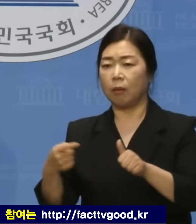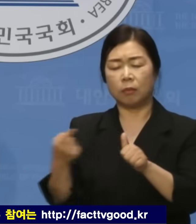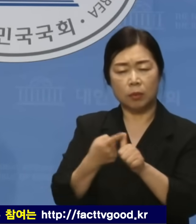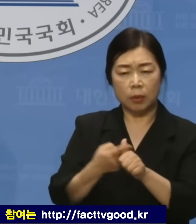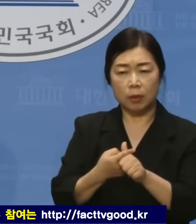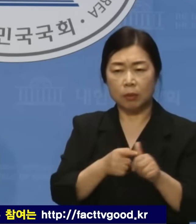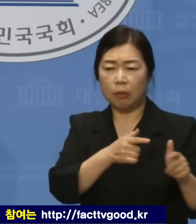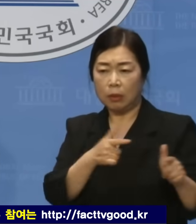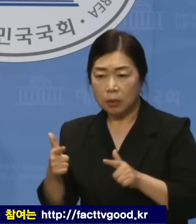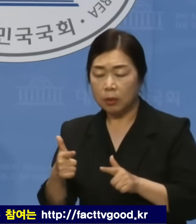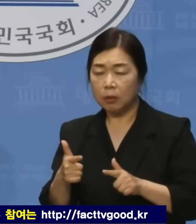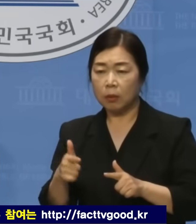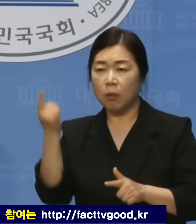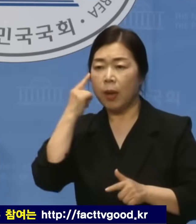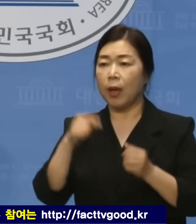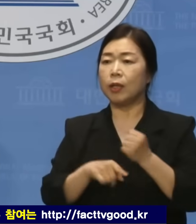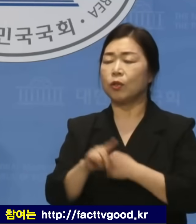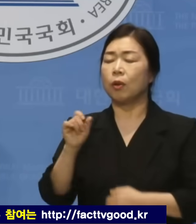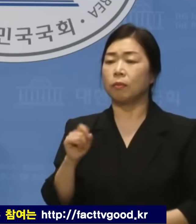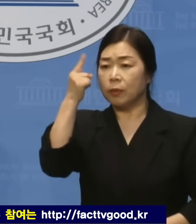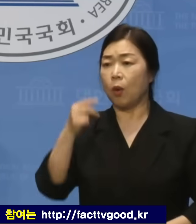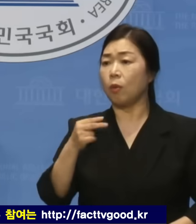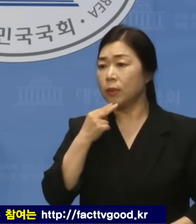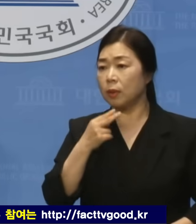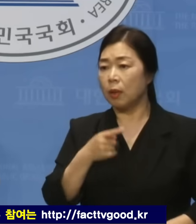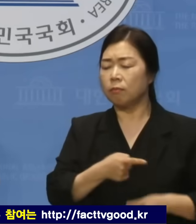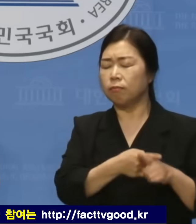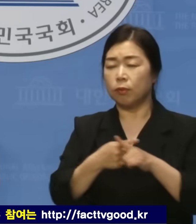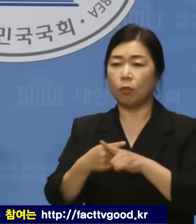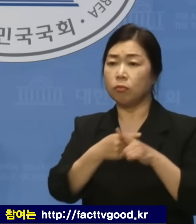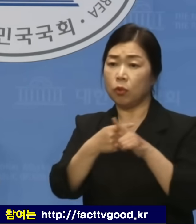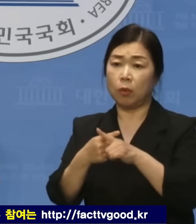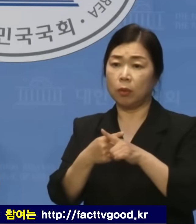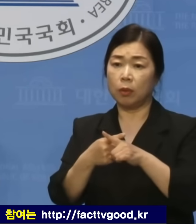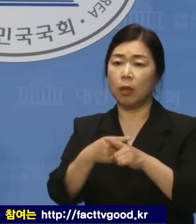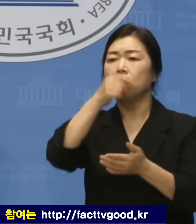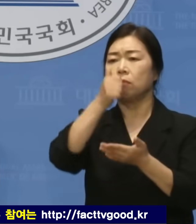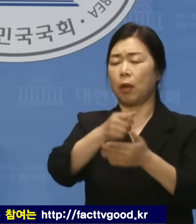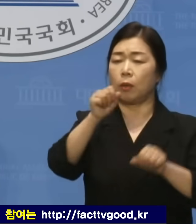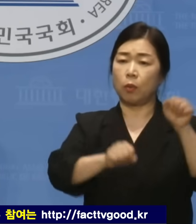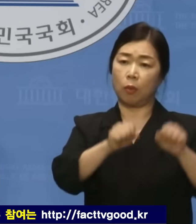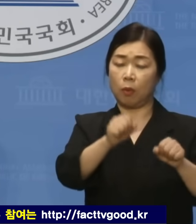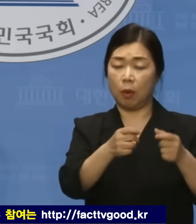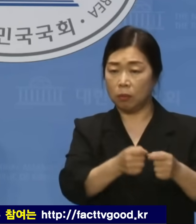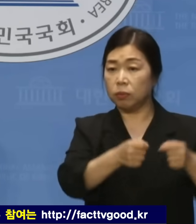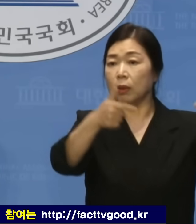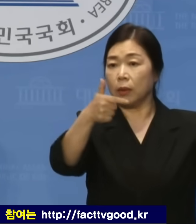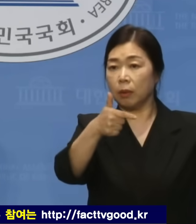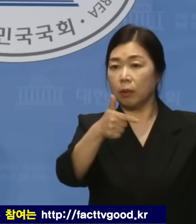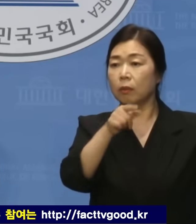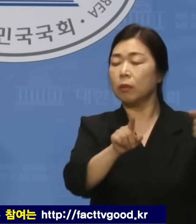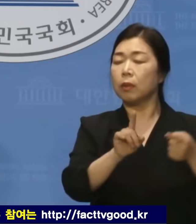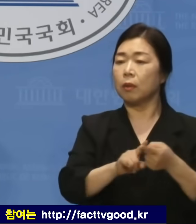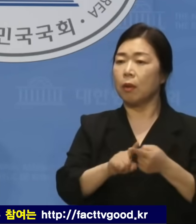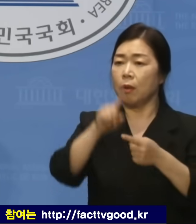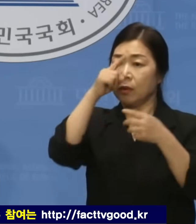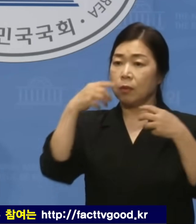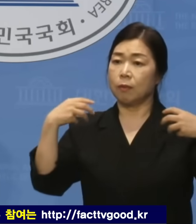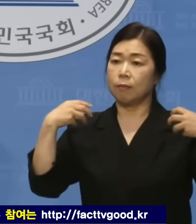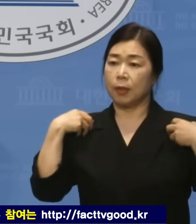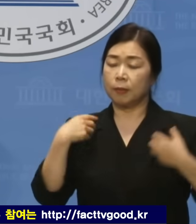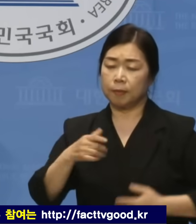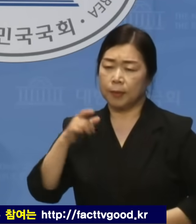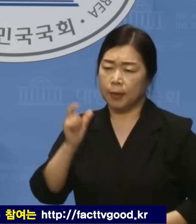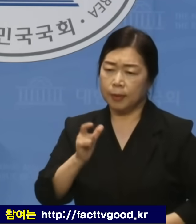이상동기 범죄, 무동기 범죄 이에 대한 정부의 강력하고도